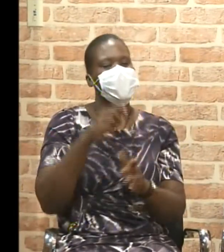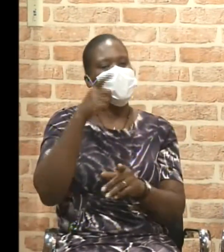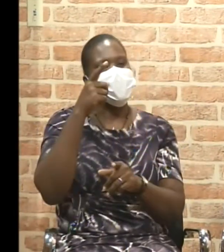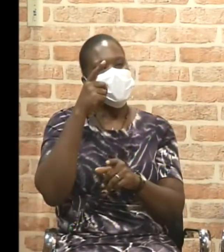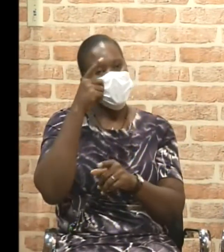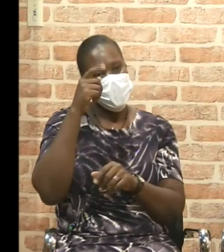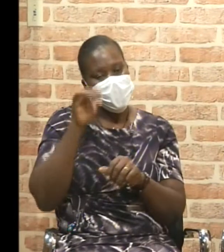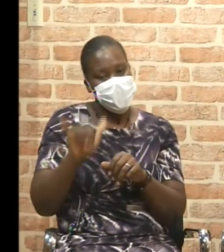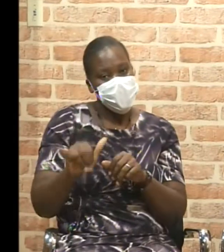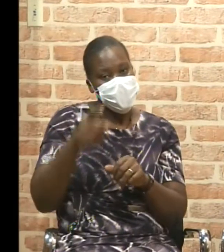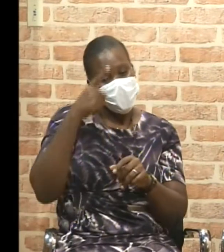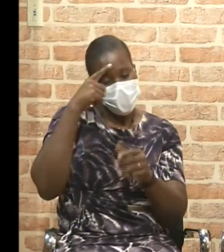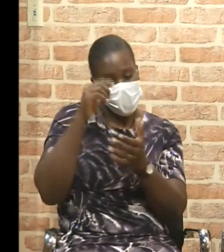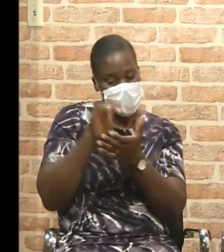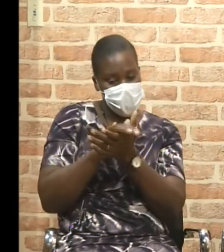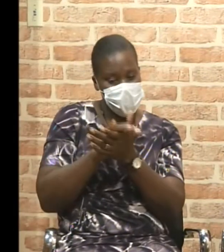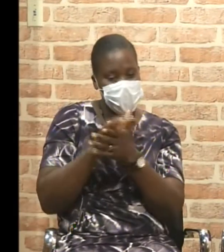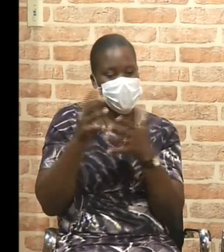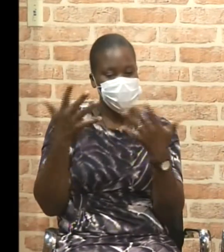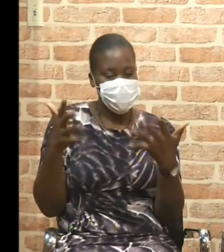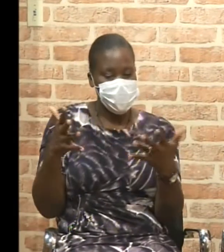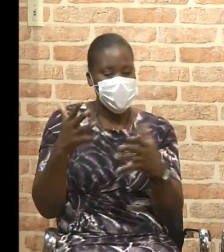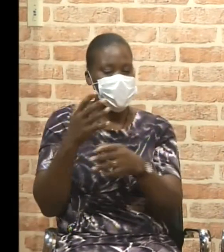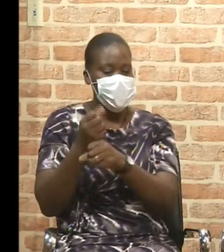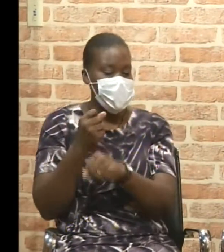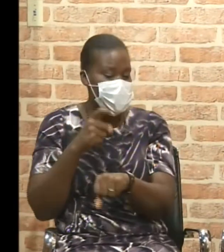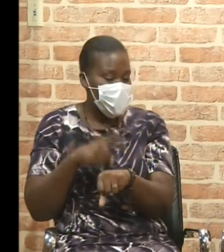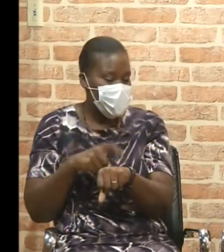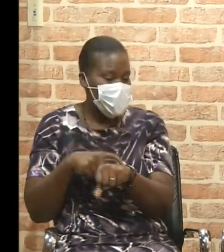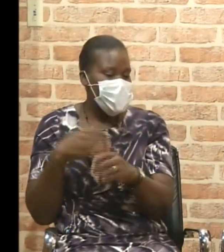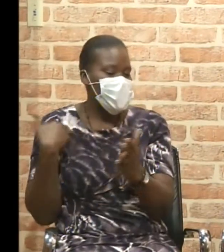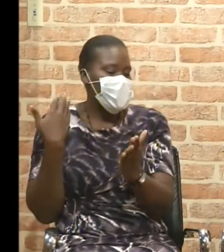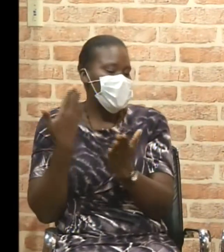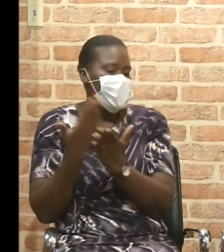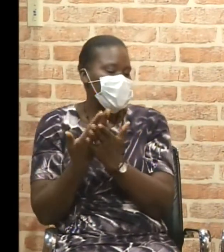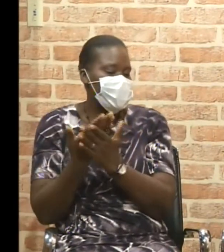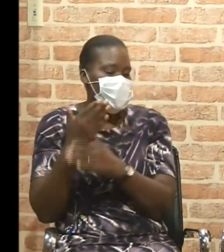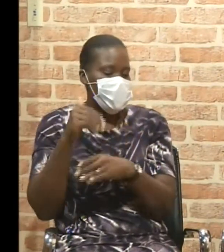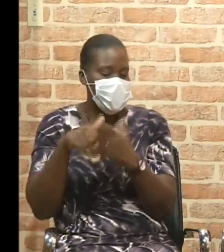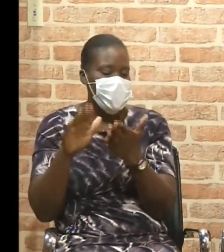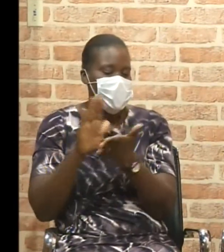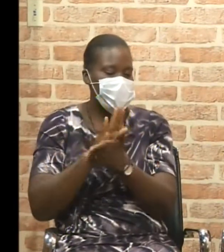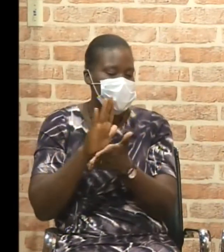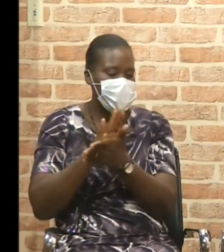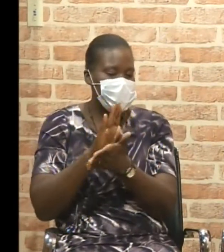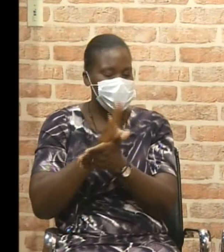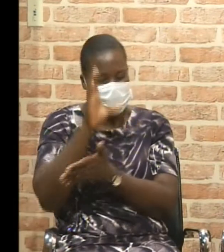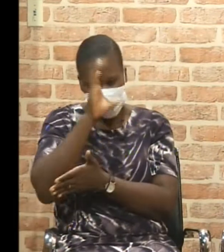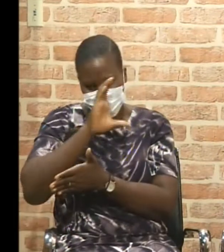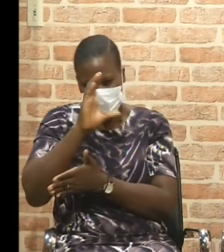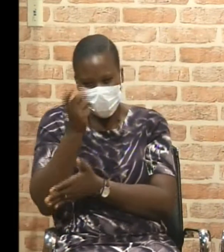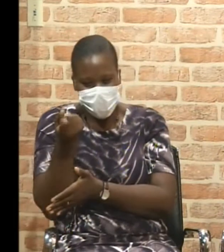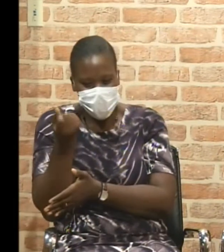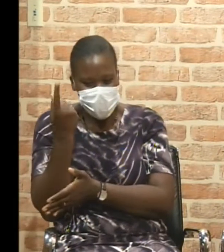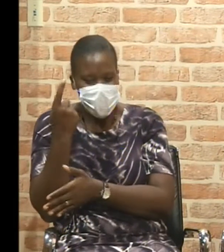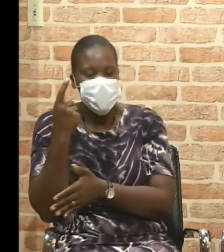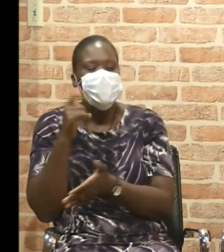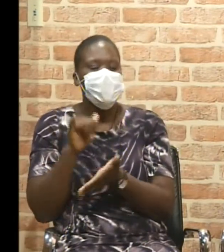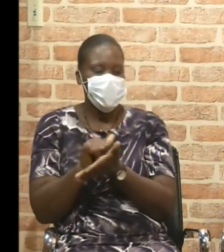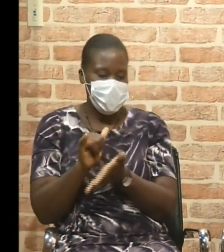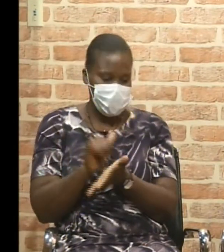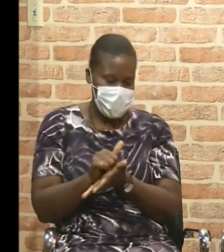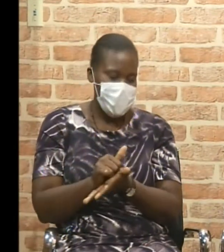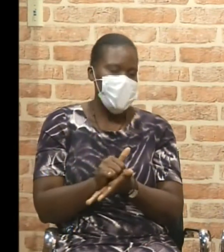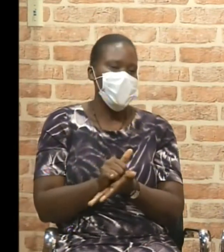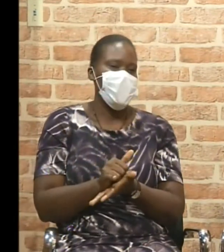c'est vrai li prend du temps et que moi-même l'aime rivé dans un dossier m'tap chercher comprendre pour moi s'il était en cours c'était dossier ça mais